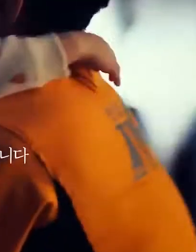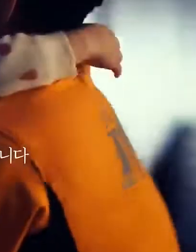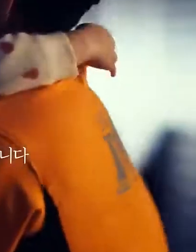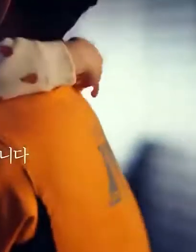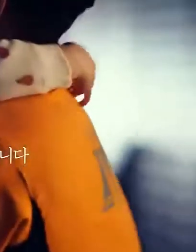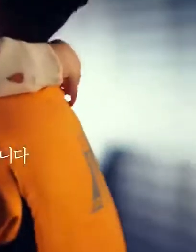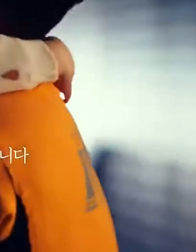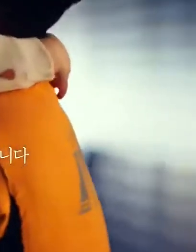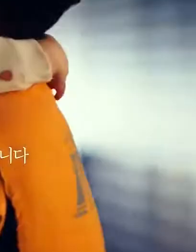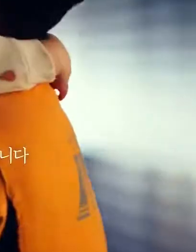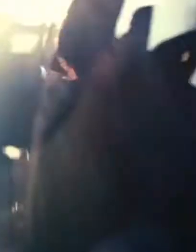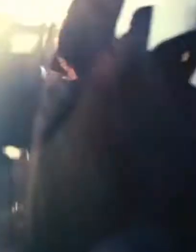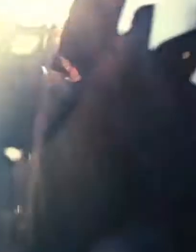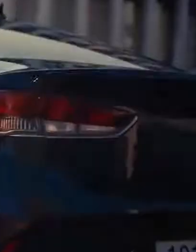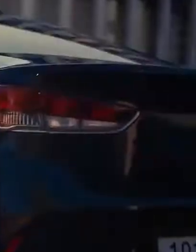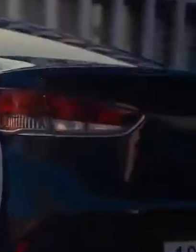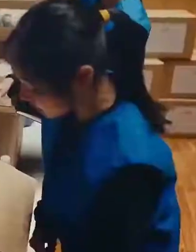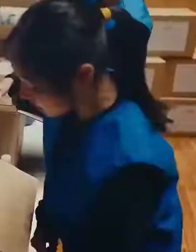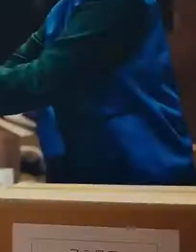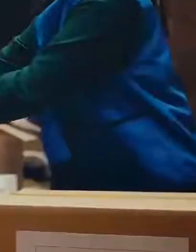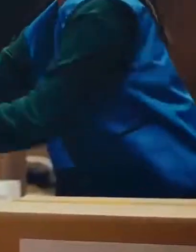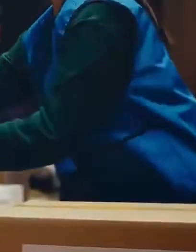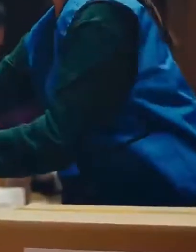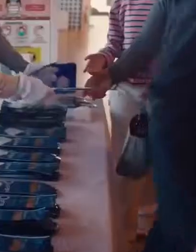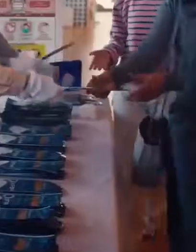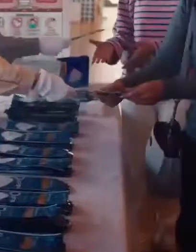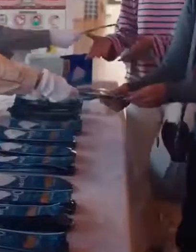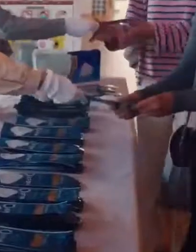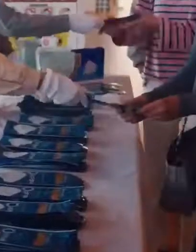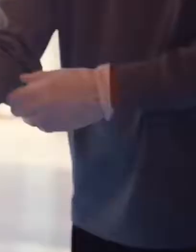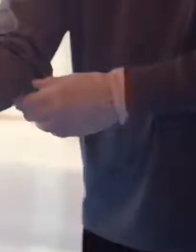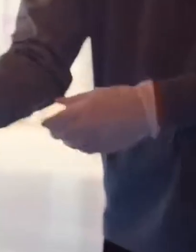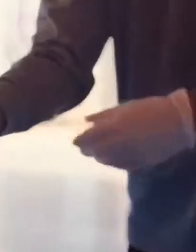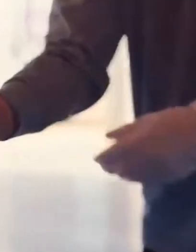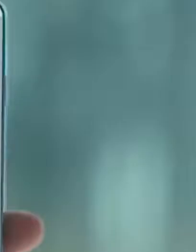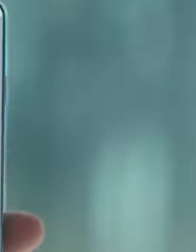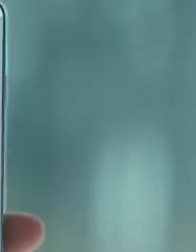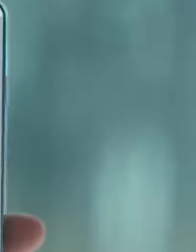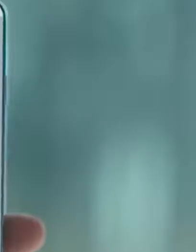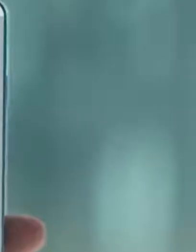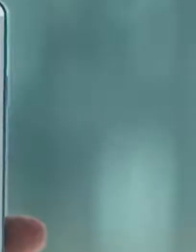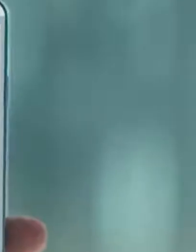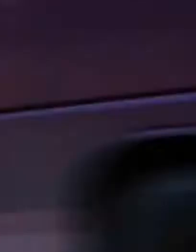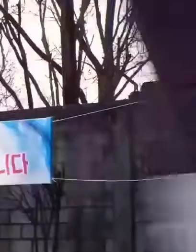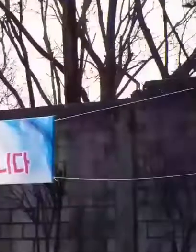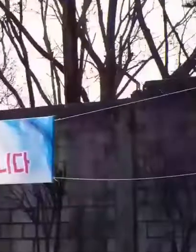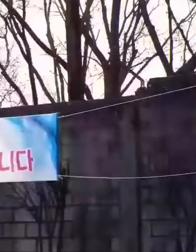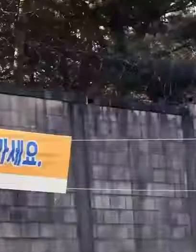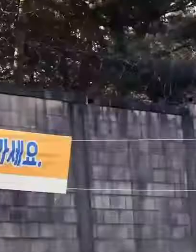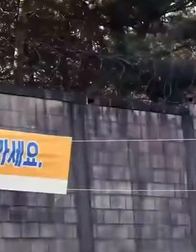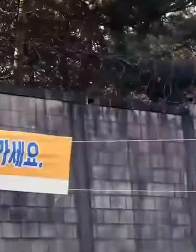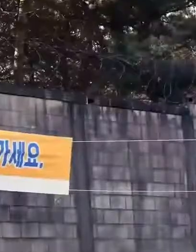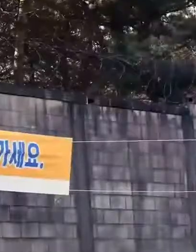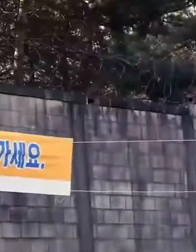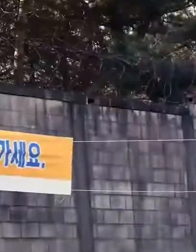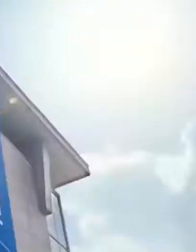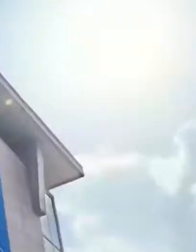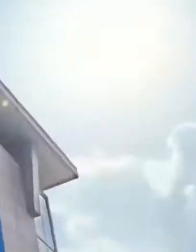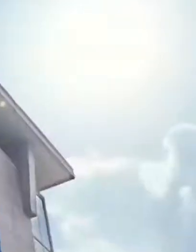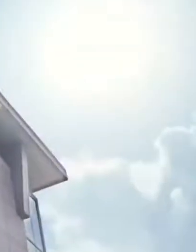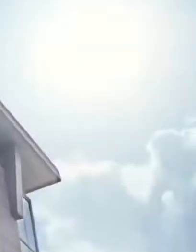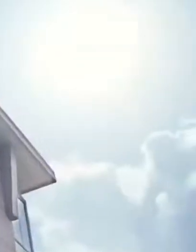대한민국엔 위기 극복의 DNA가 있습니다. 어려울수록 하나 되고 위기에 더 강해지는